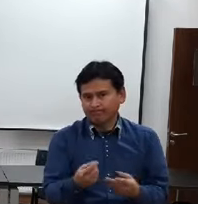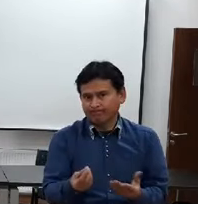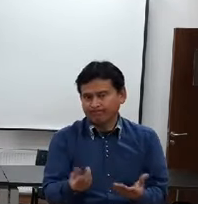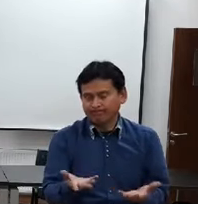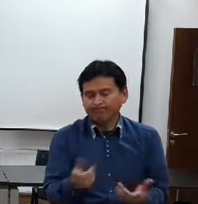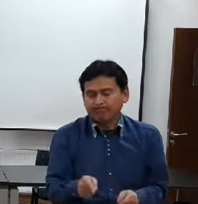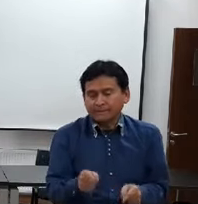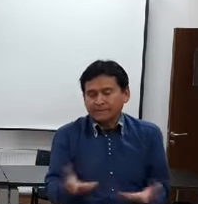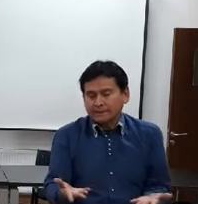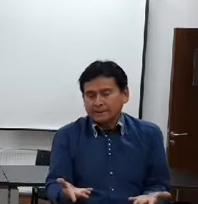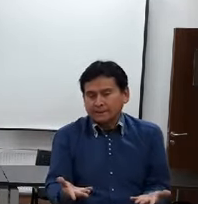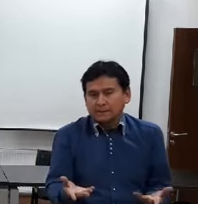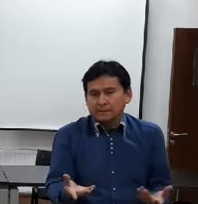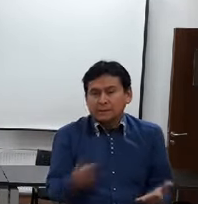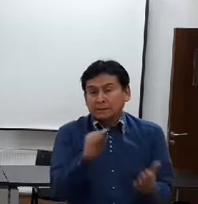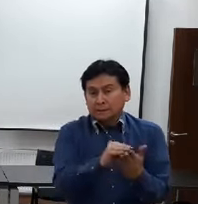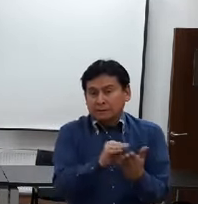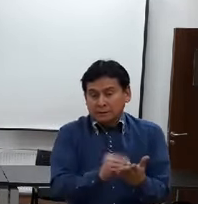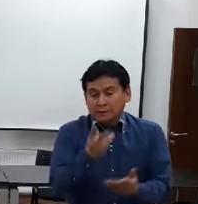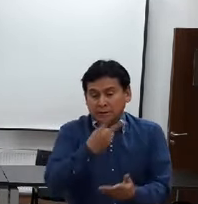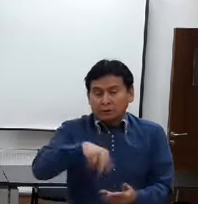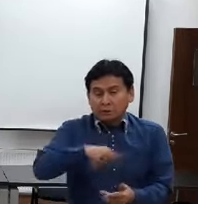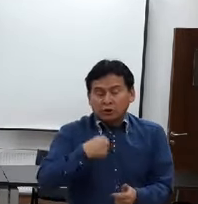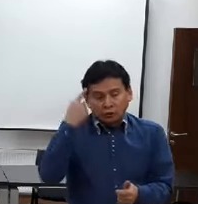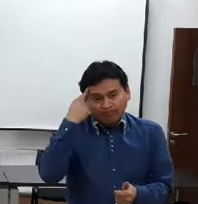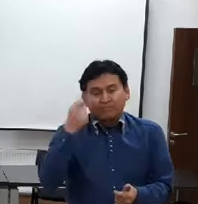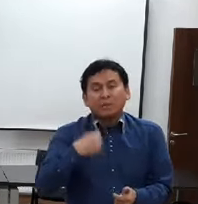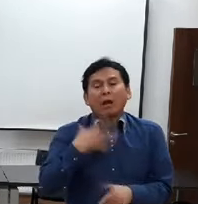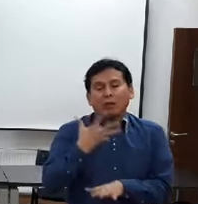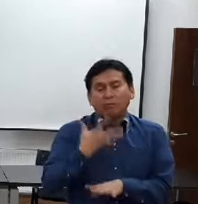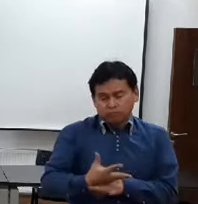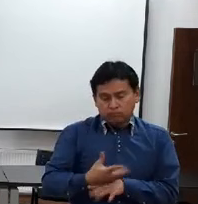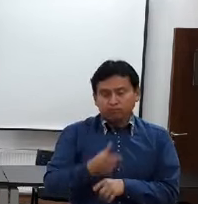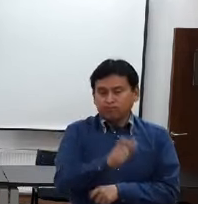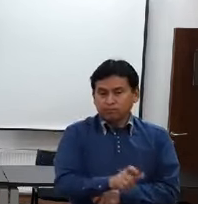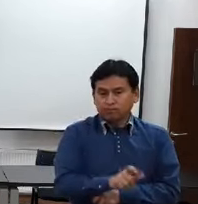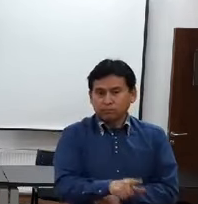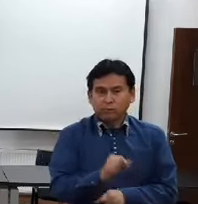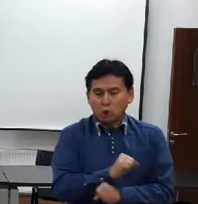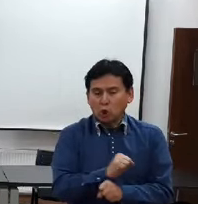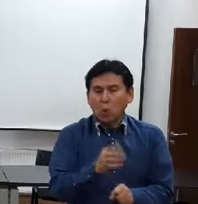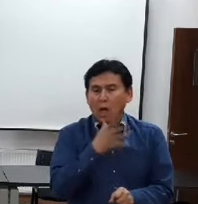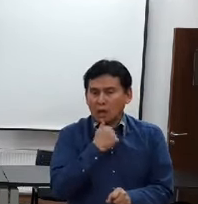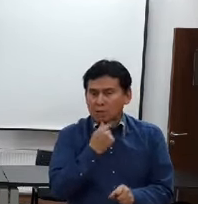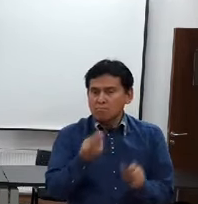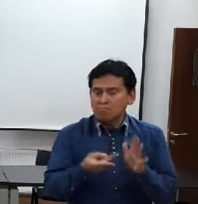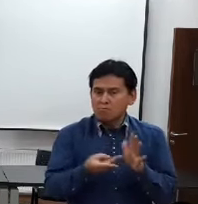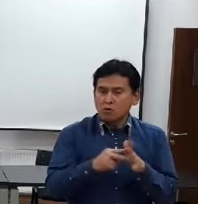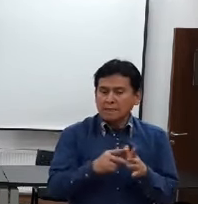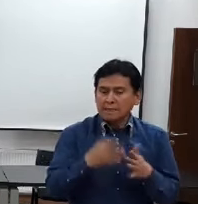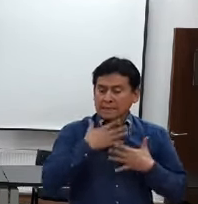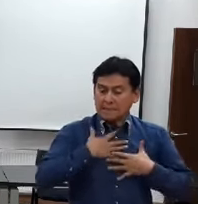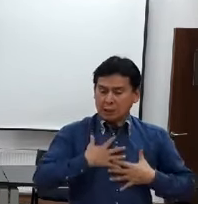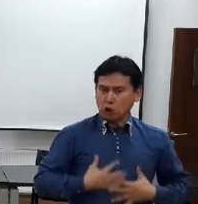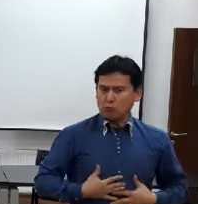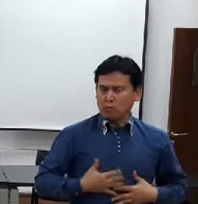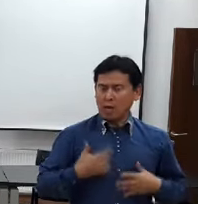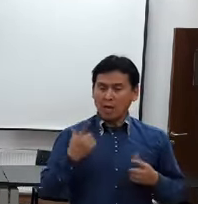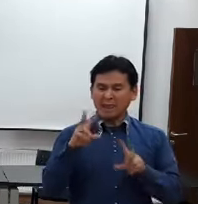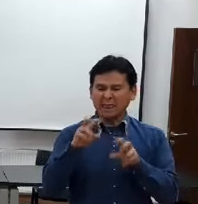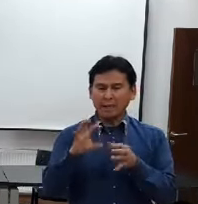es hoy día un dato que nosotros tenemos que manejar la paciente no presenta ningún tipo de sintomatología